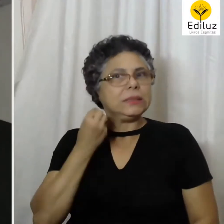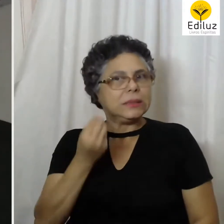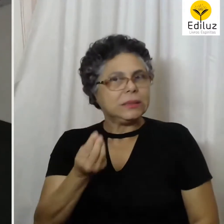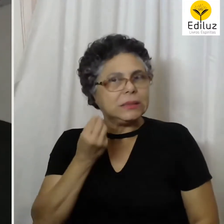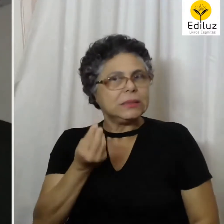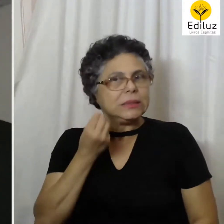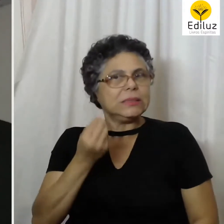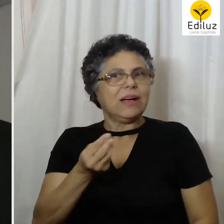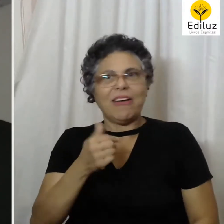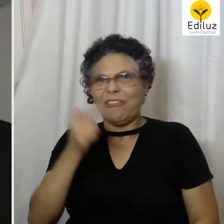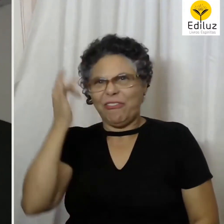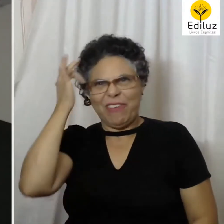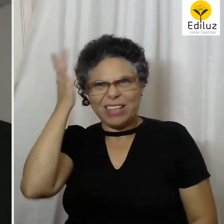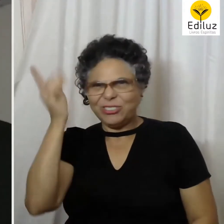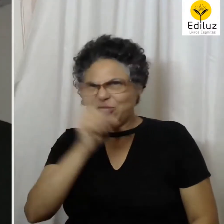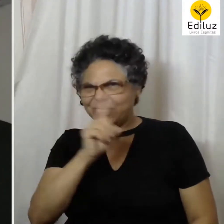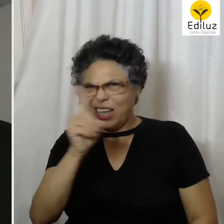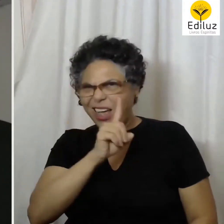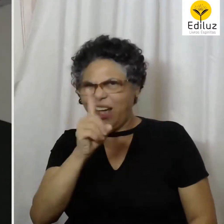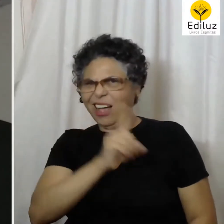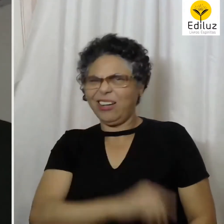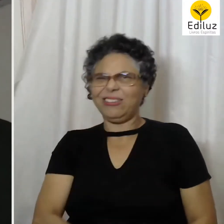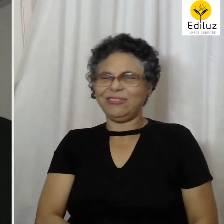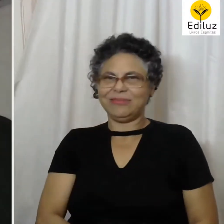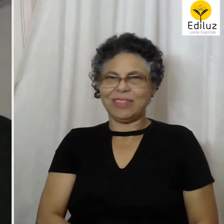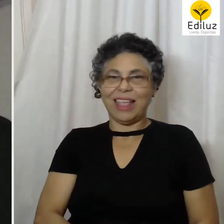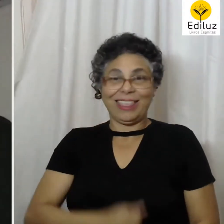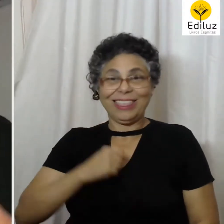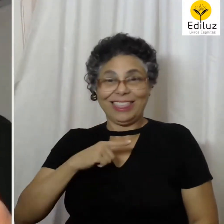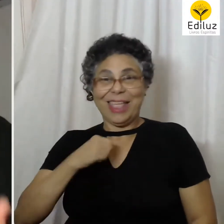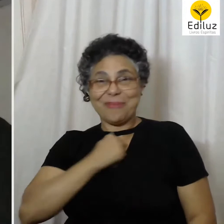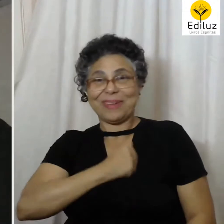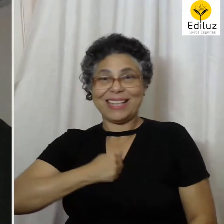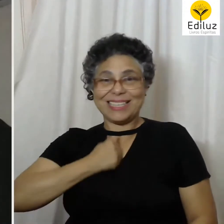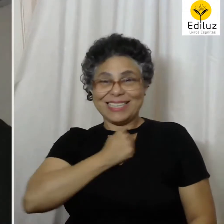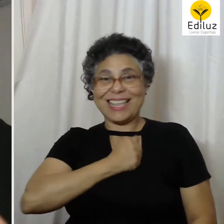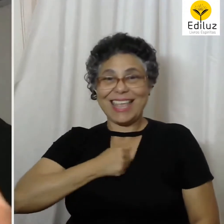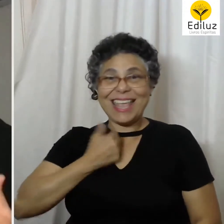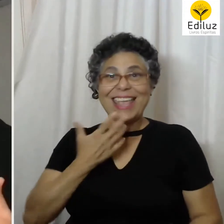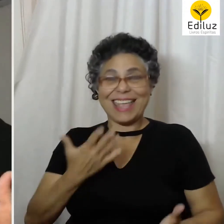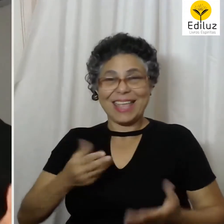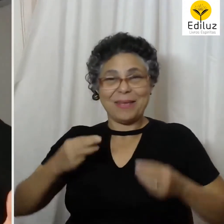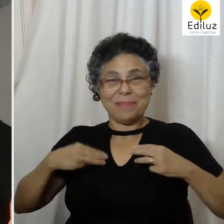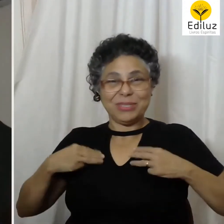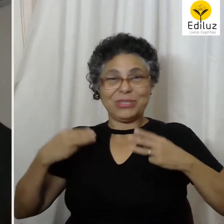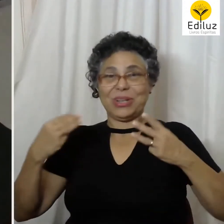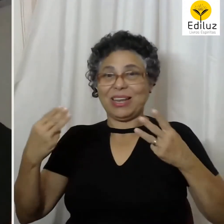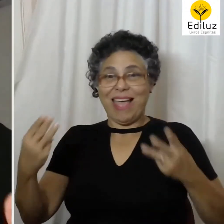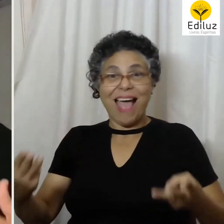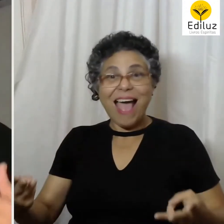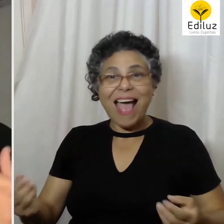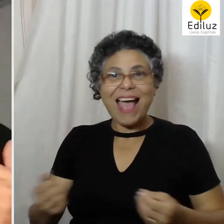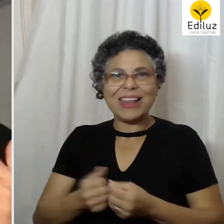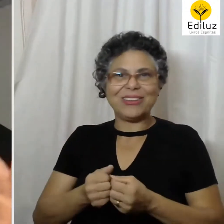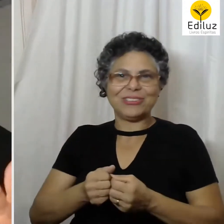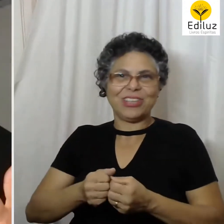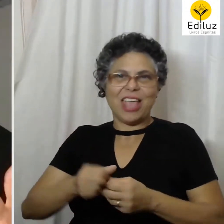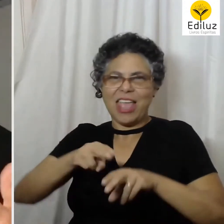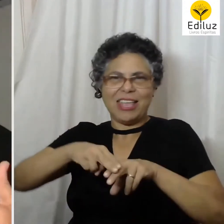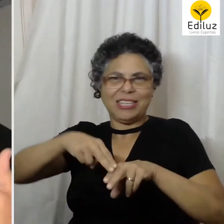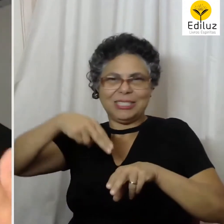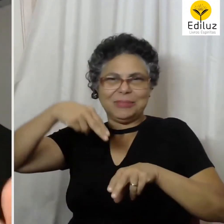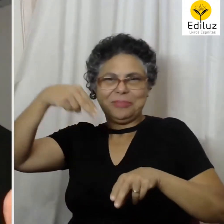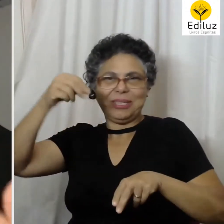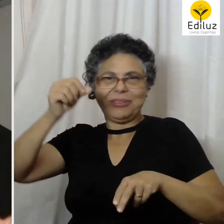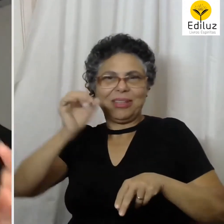brincadeira não. É lógico que é prazeroso para aqueles missionários e para aqueles espíritos simpáticos que